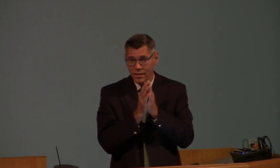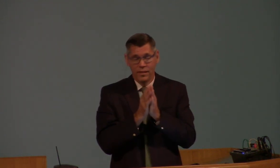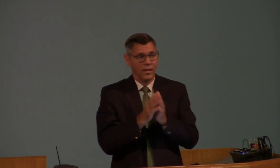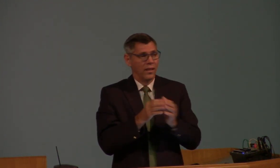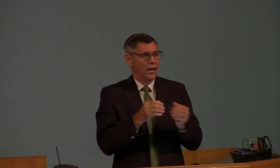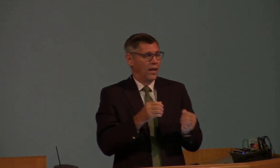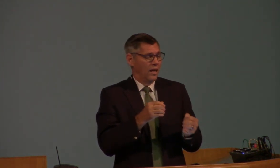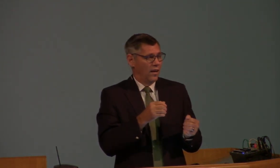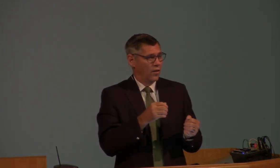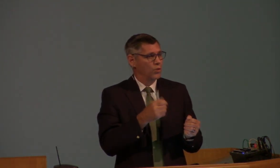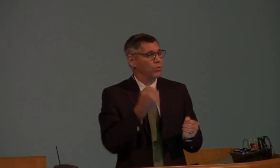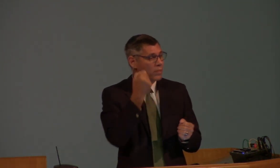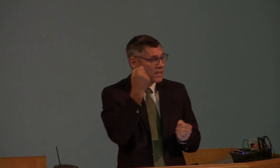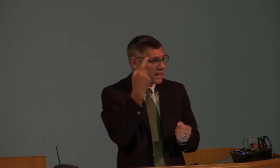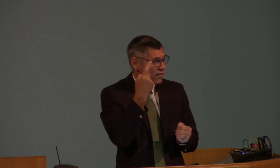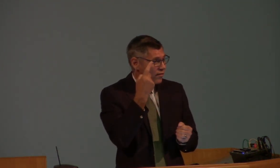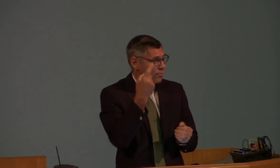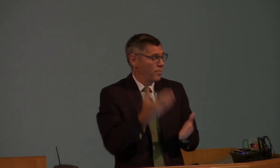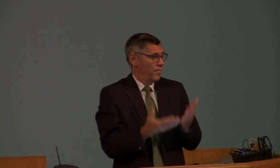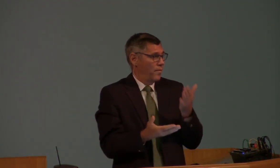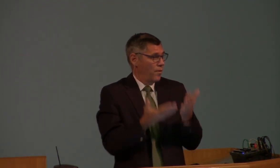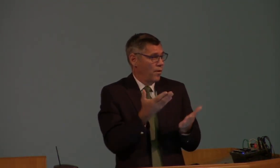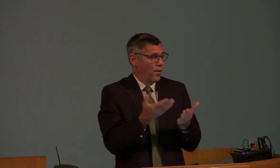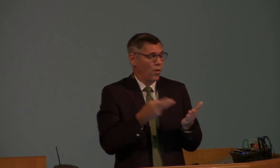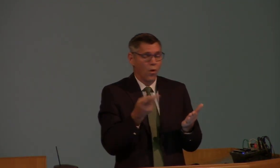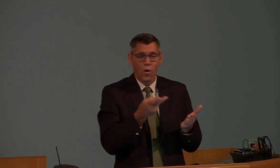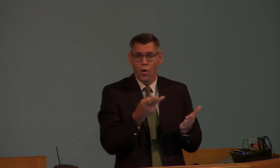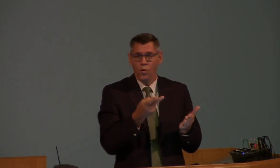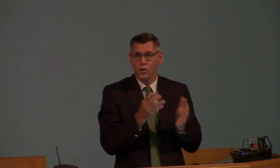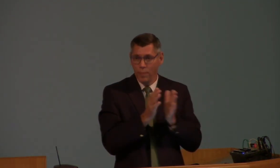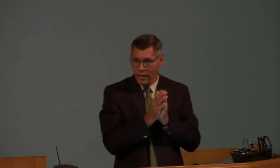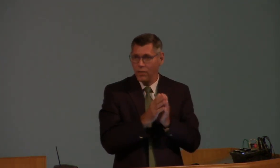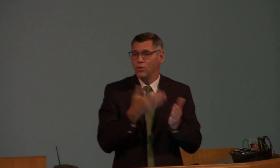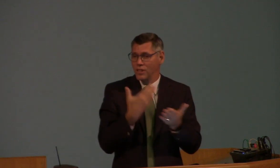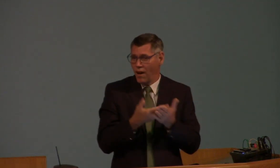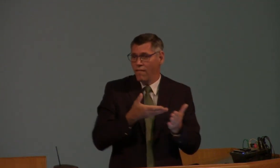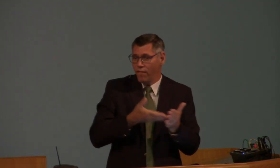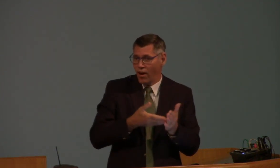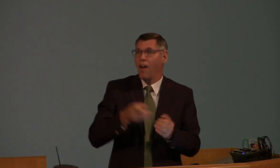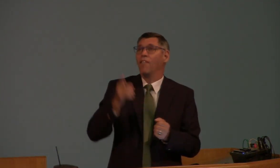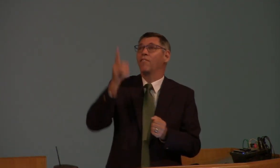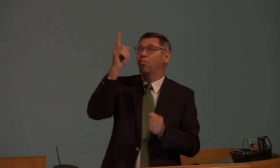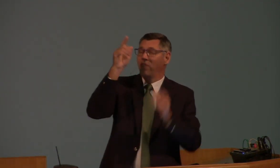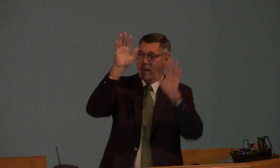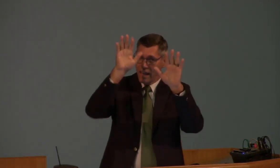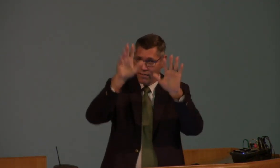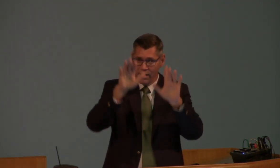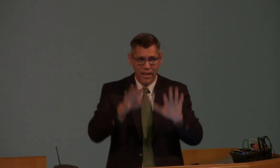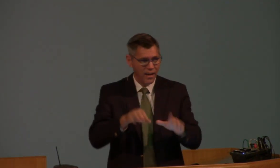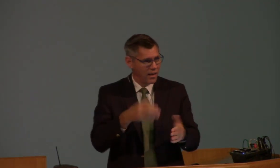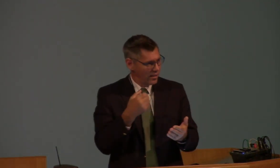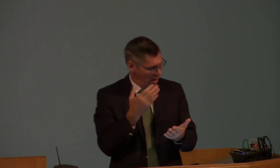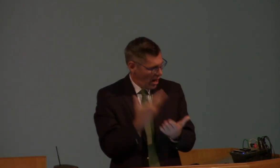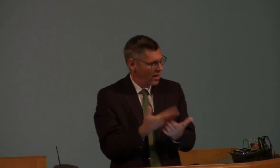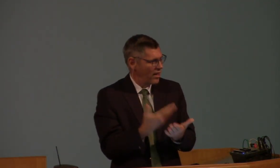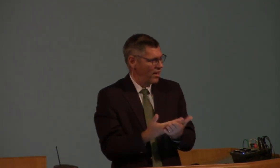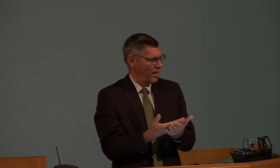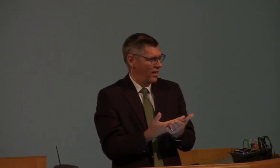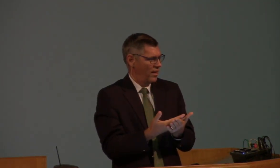Ons moet besef, ons bid, ons kan vra vir die Here vereen kan,